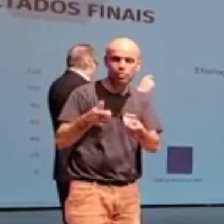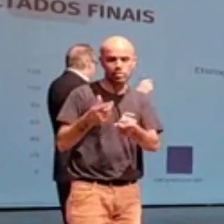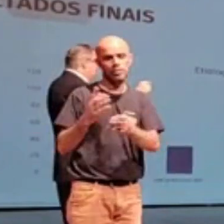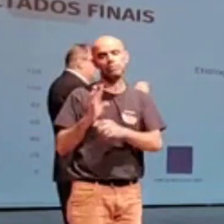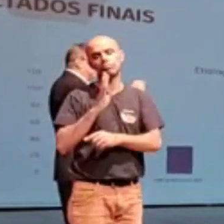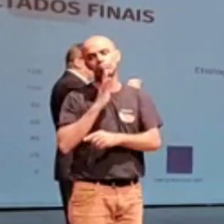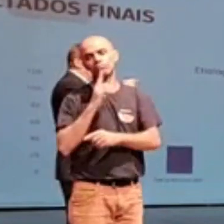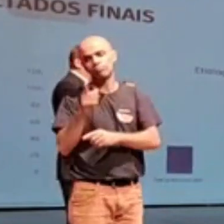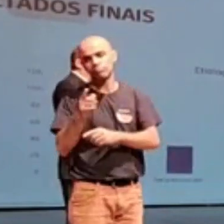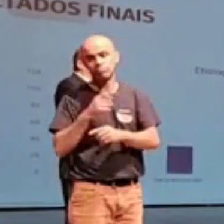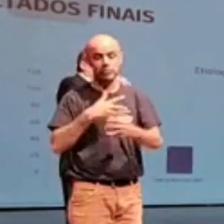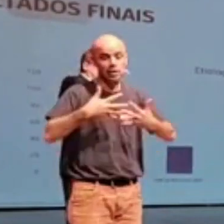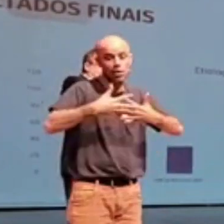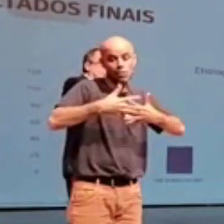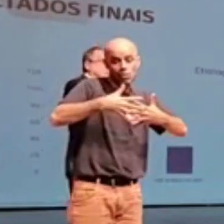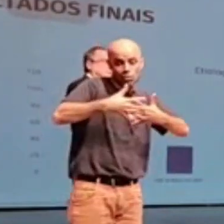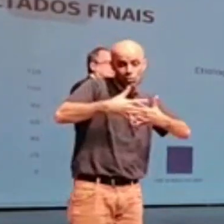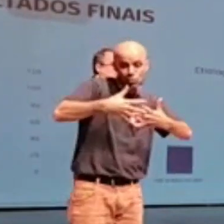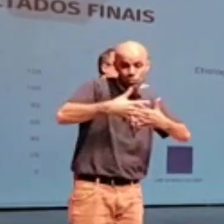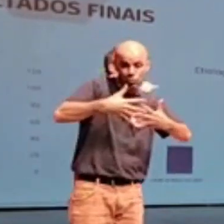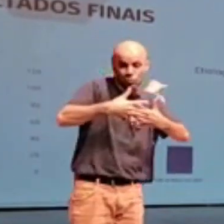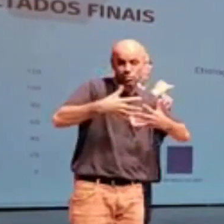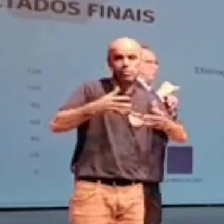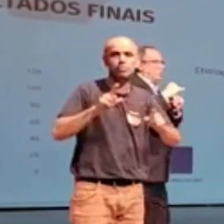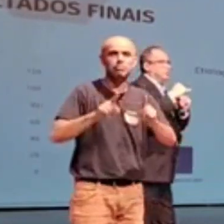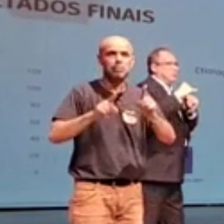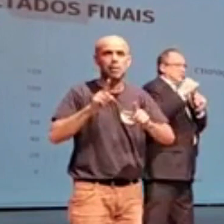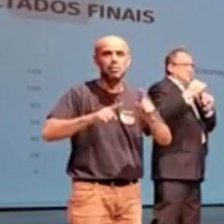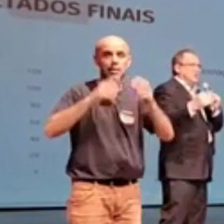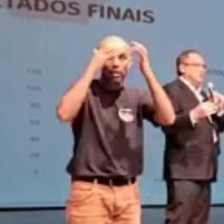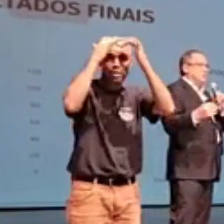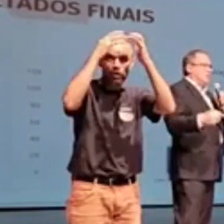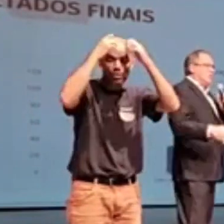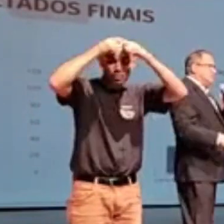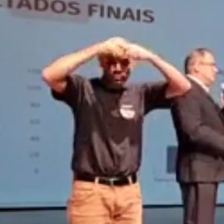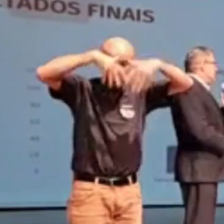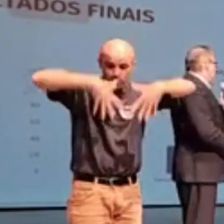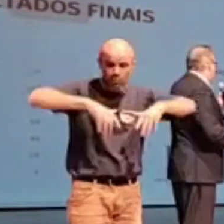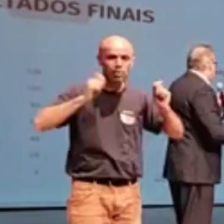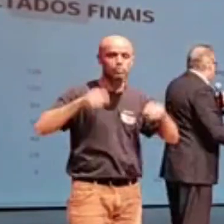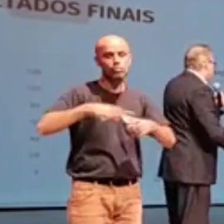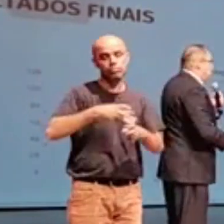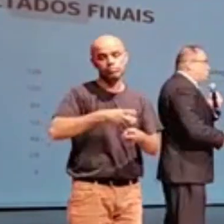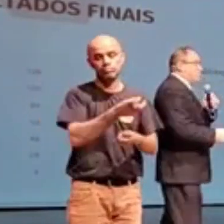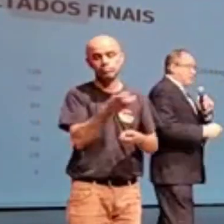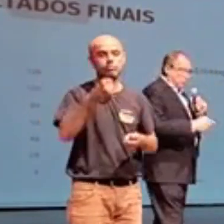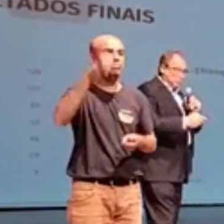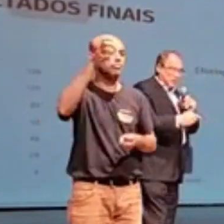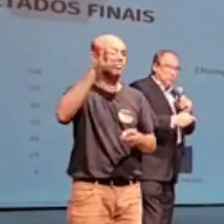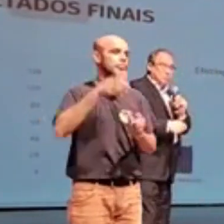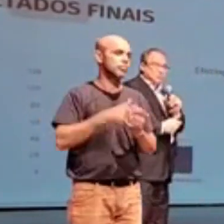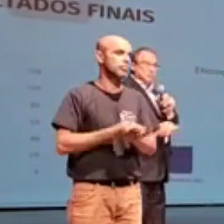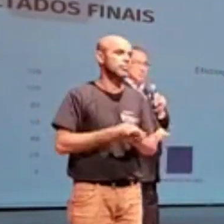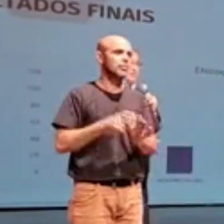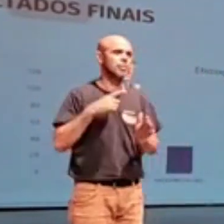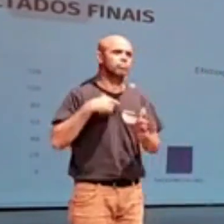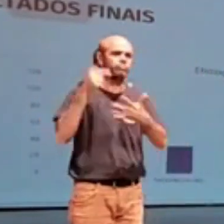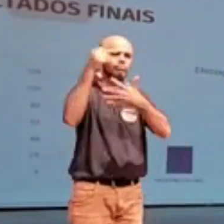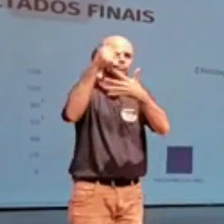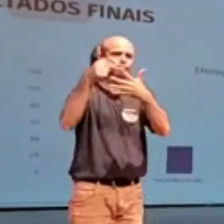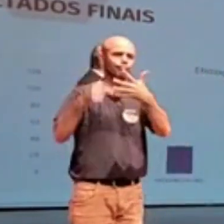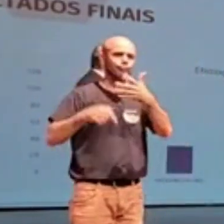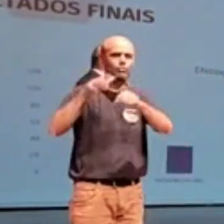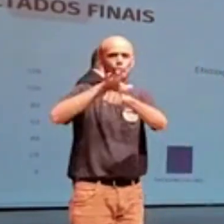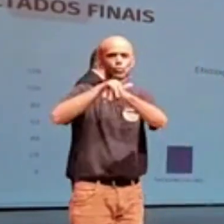Por problema neuromuscular, por desbalanço neurológico, pode levar a escoliose, acompanhando algumas outras